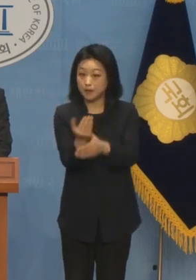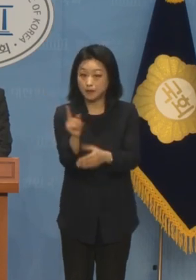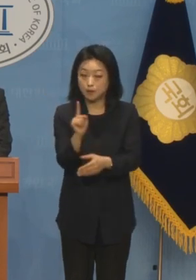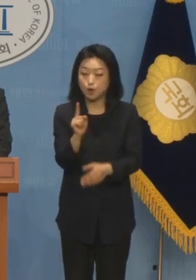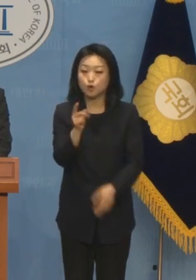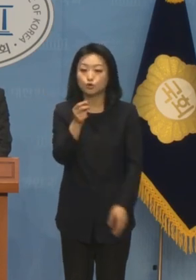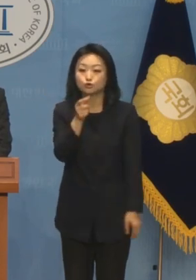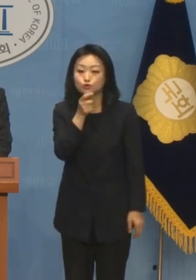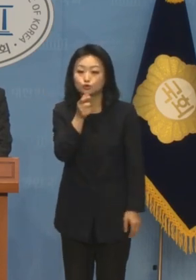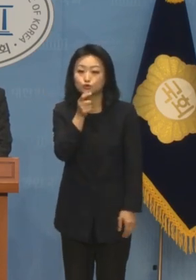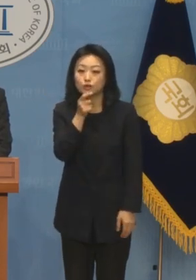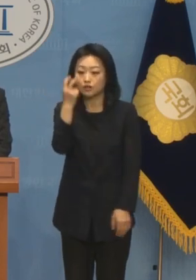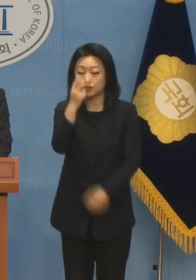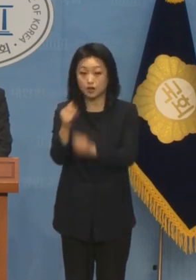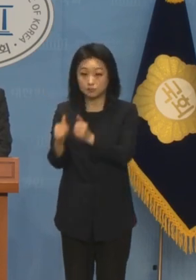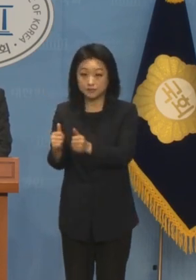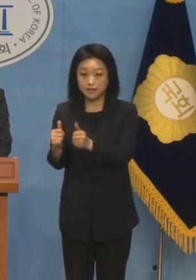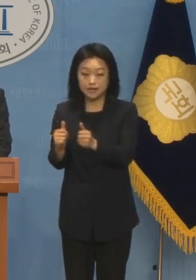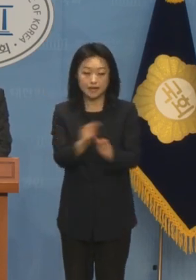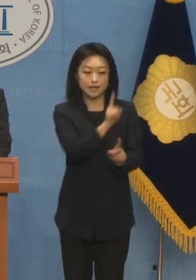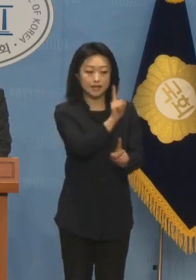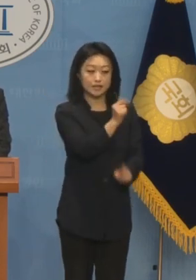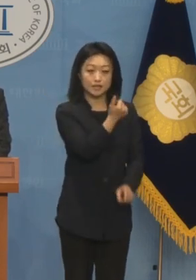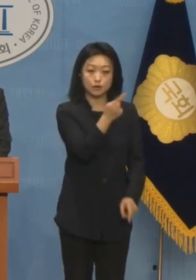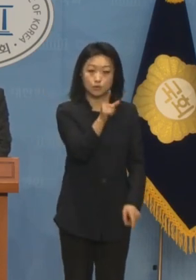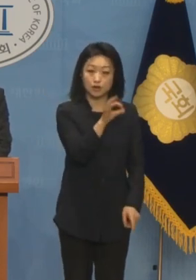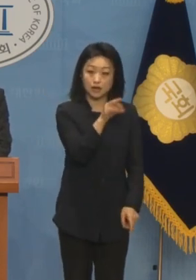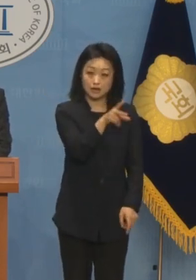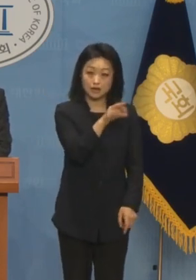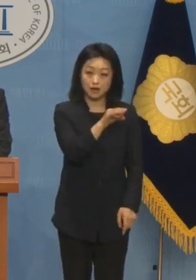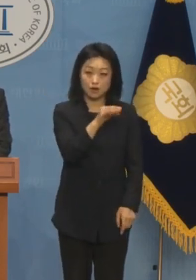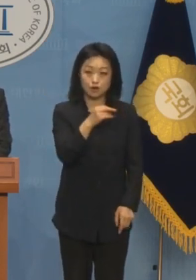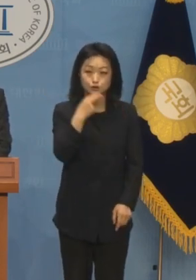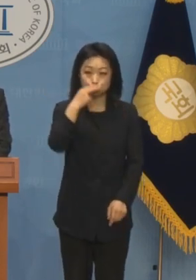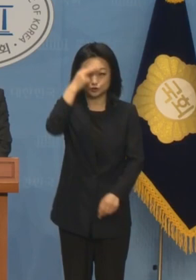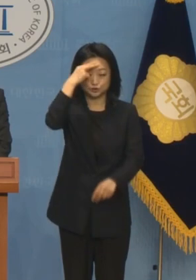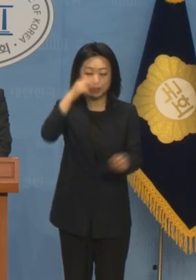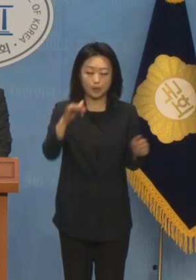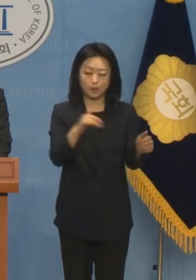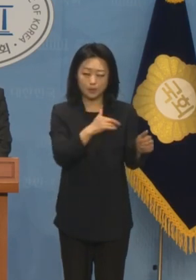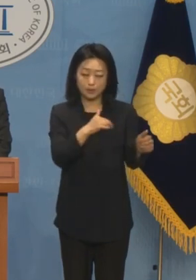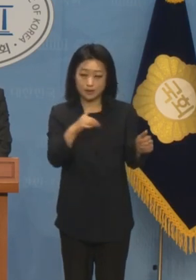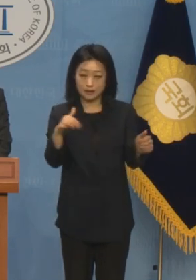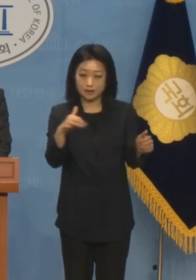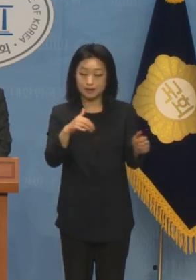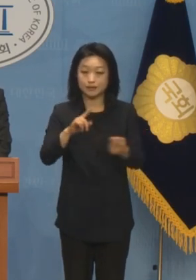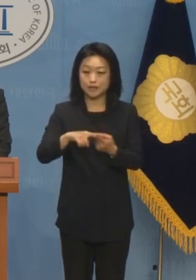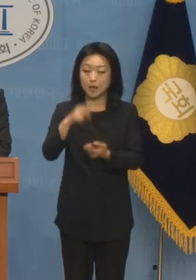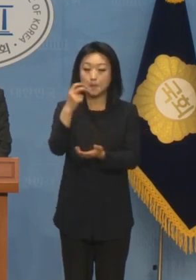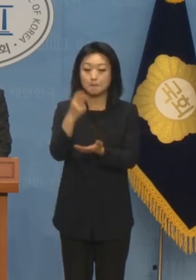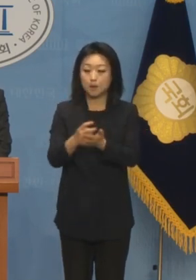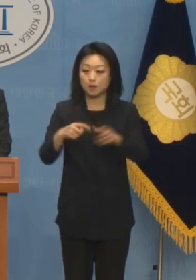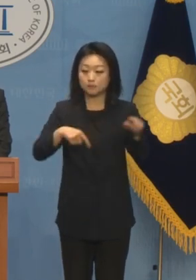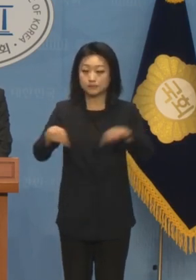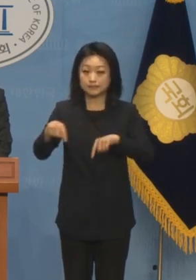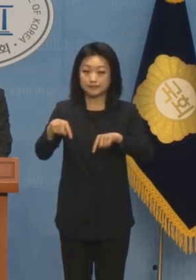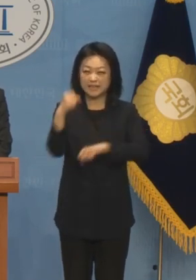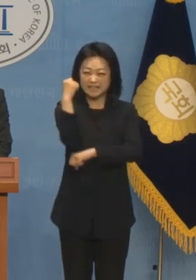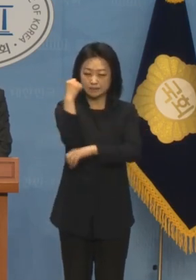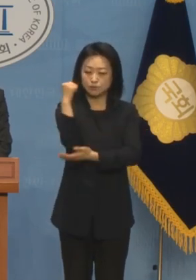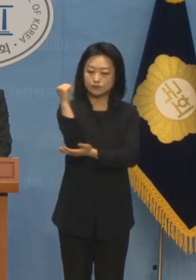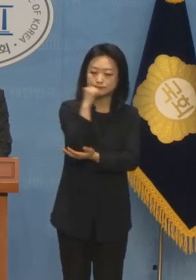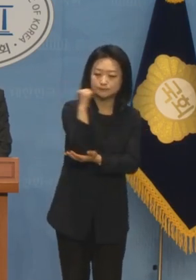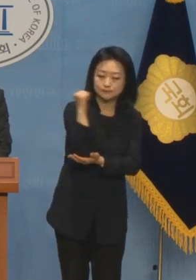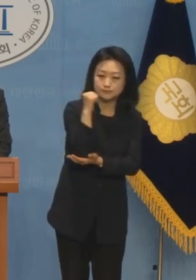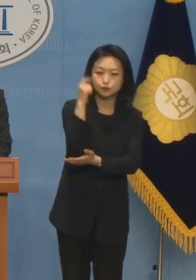수원지검의 술자리 회유 진술 조작 의혹을 법치주의 근간을 흔드는 매우 충격적인 사건으로